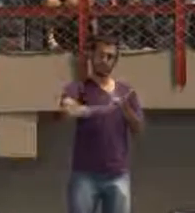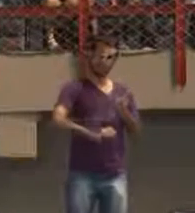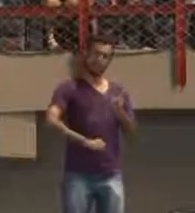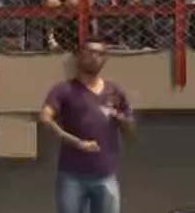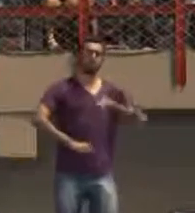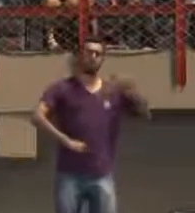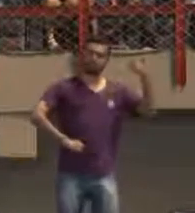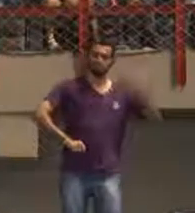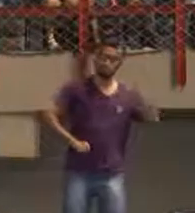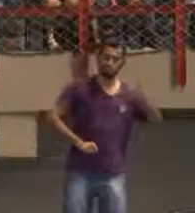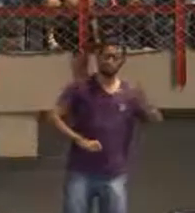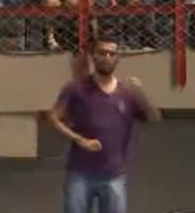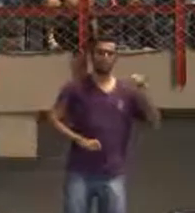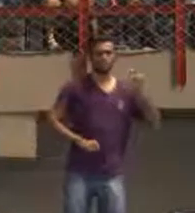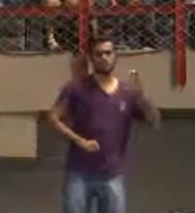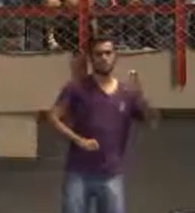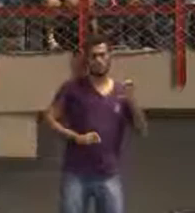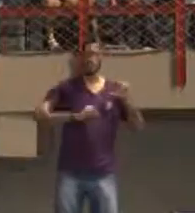consciente,